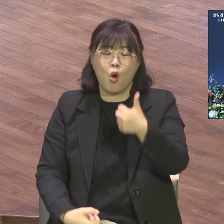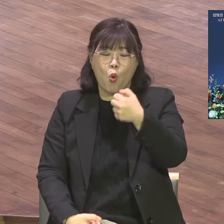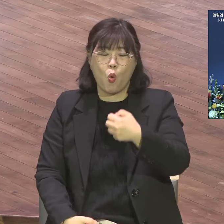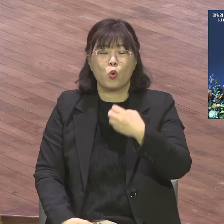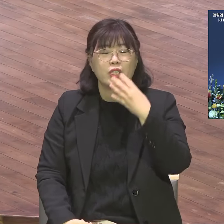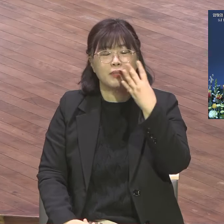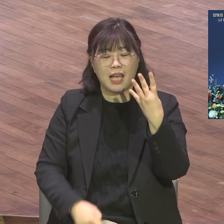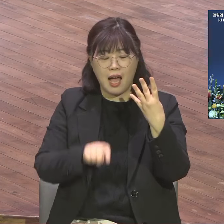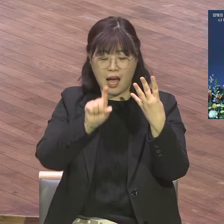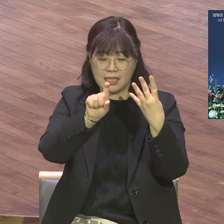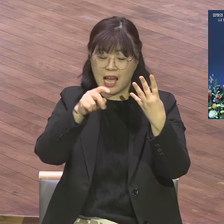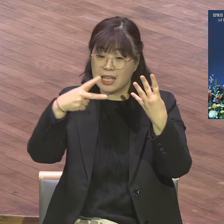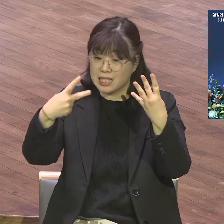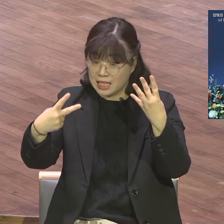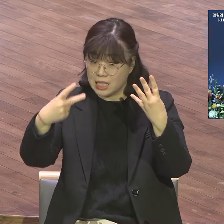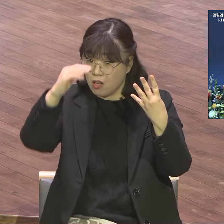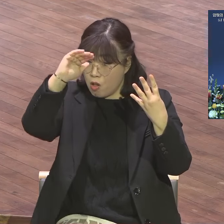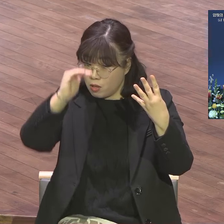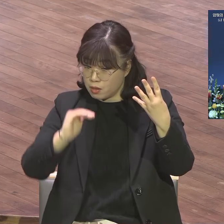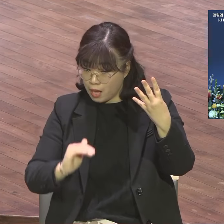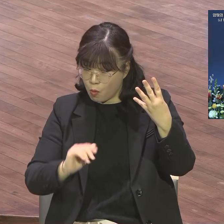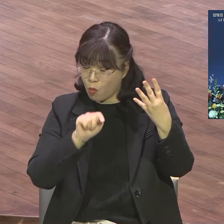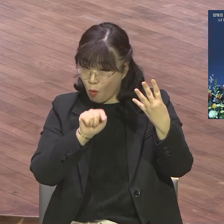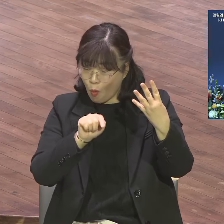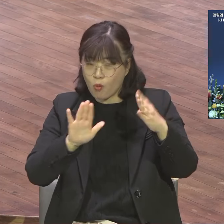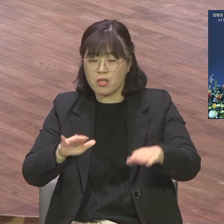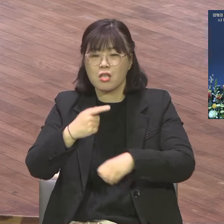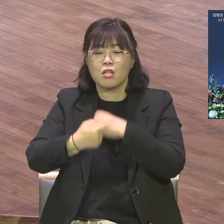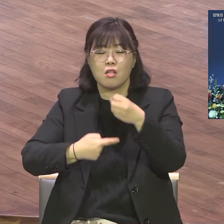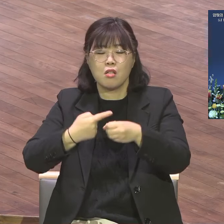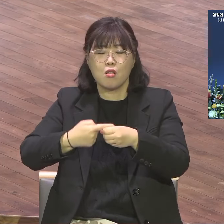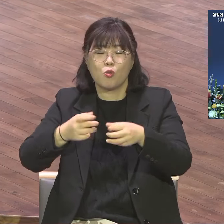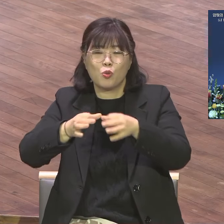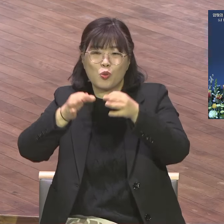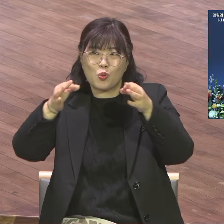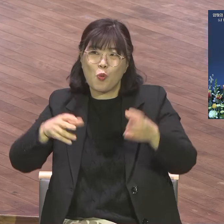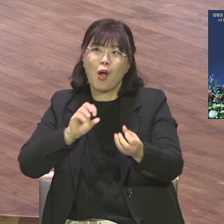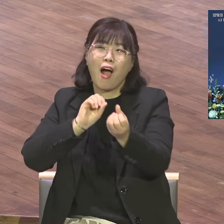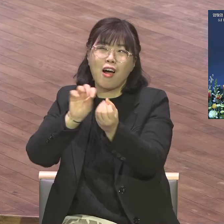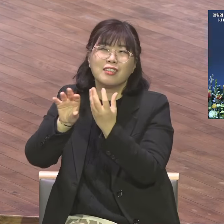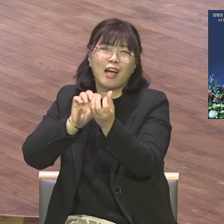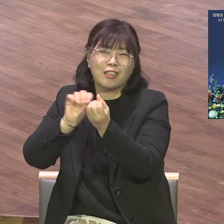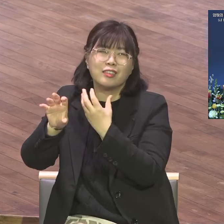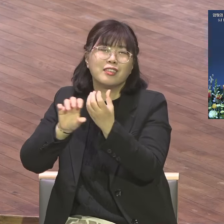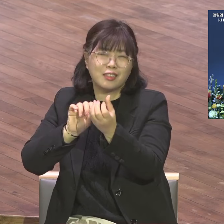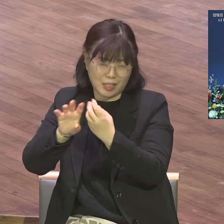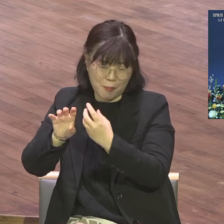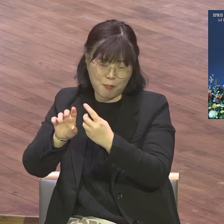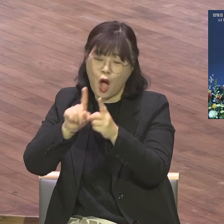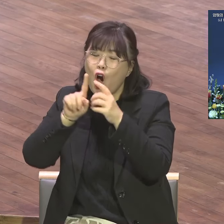이 말씀을 새 성취될 나에게 말씀을 주셨는데